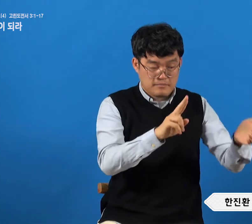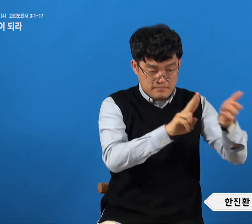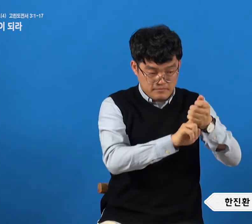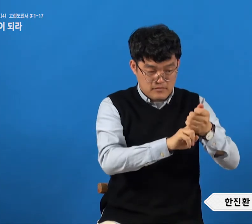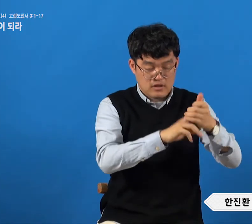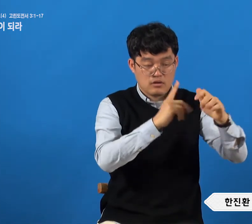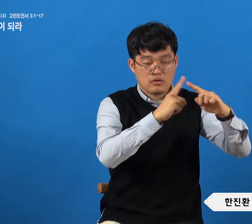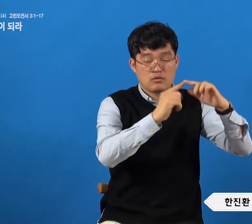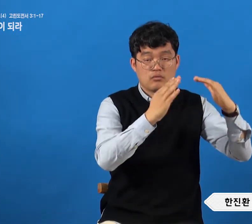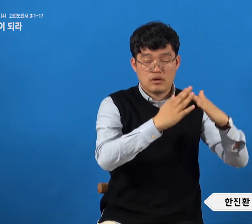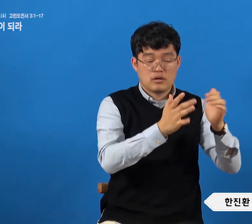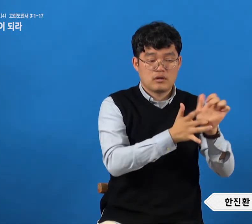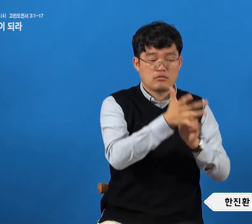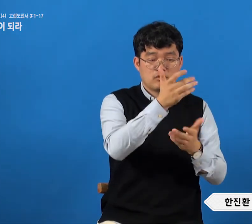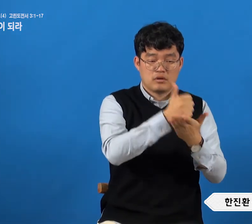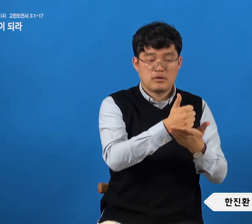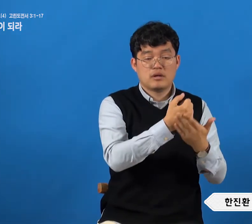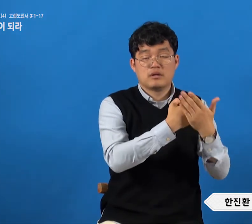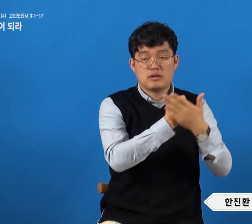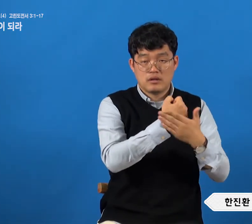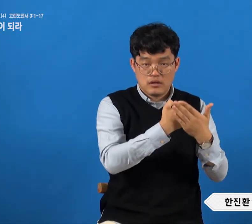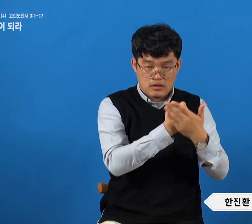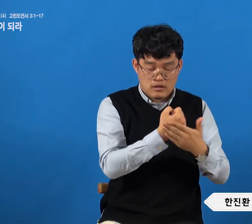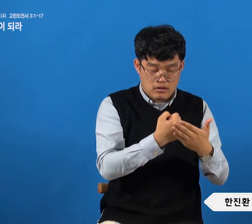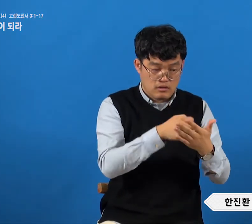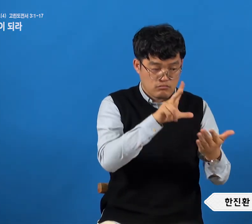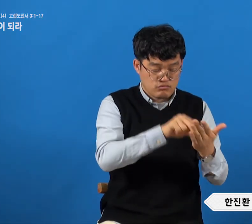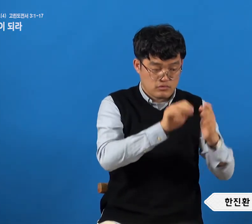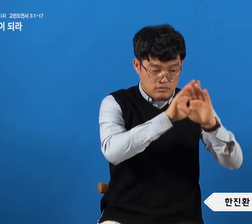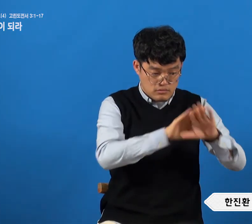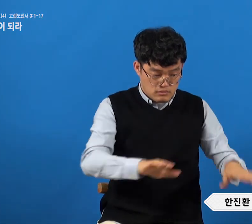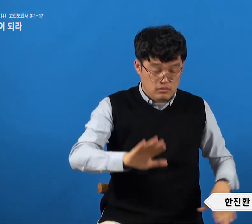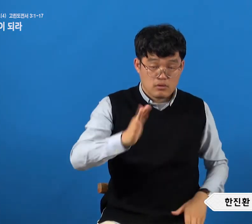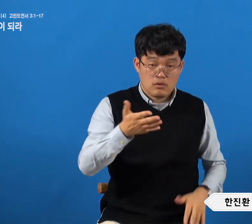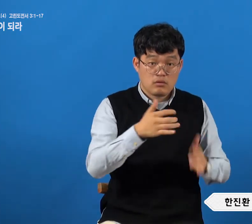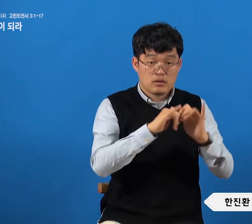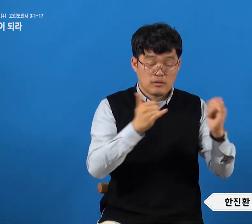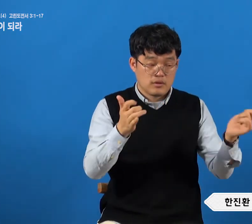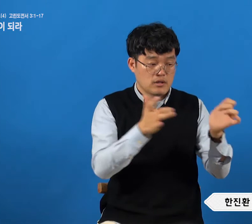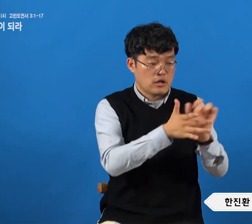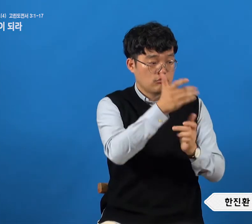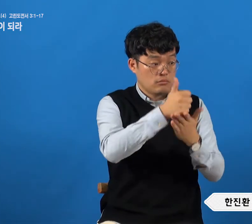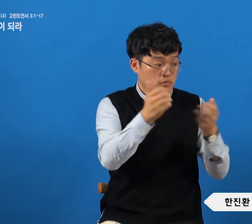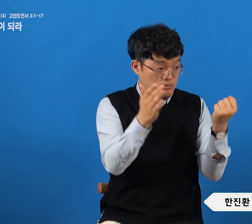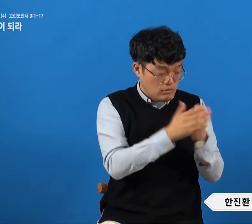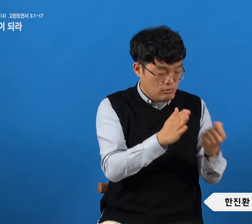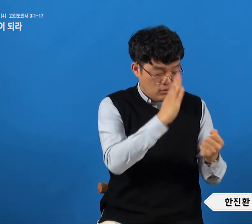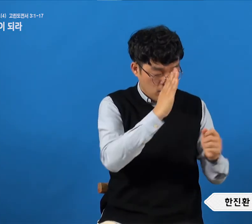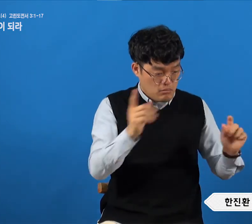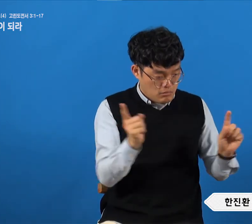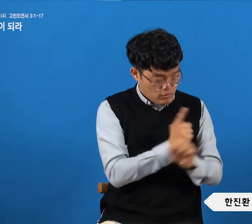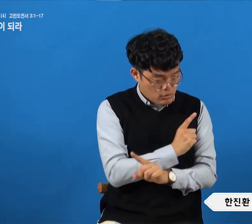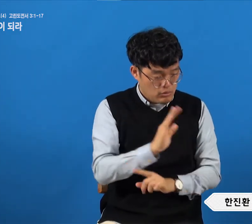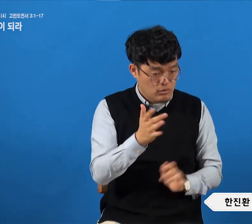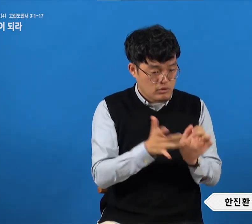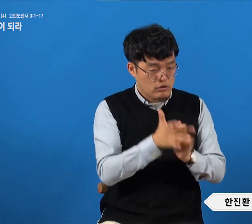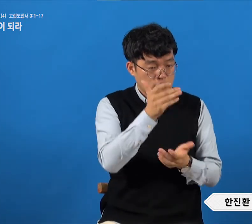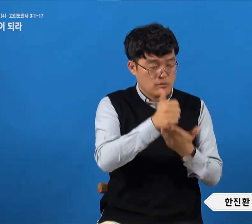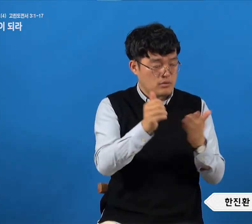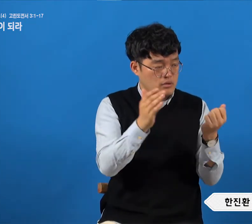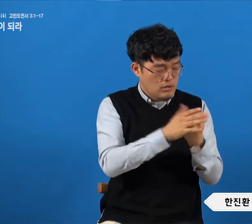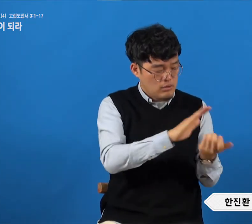교회입니다. 예수님으로 인해서 문제를 해결받고 사람들이 예수님으로 치유받고 예수님으로